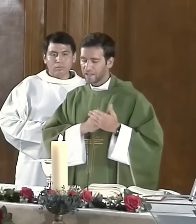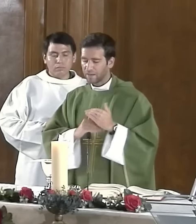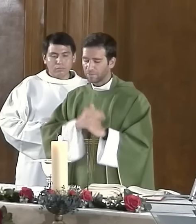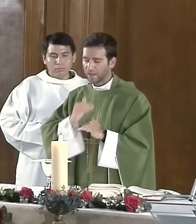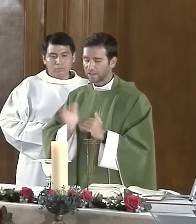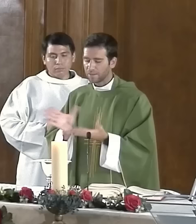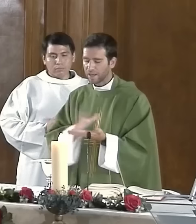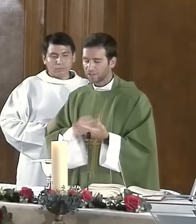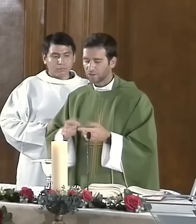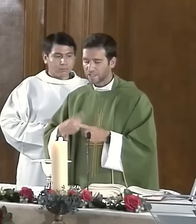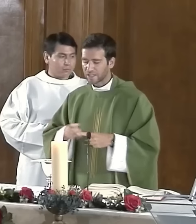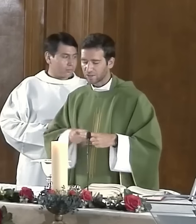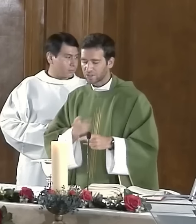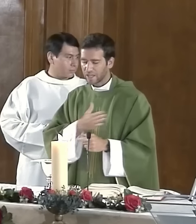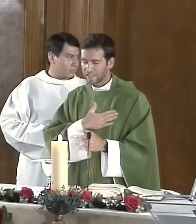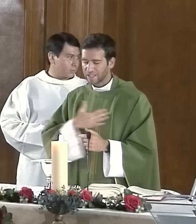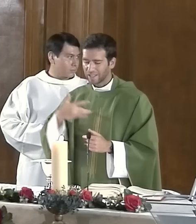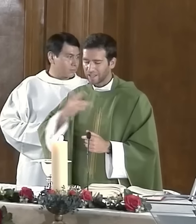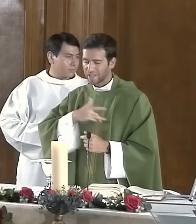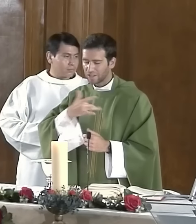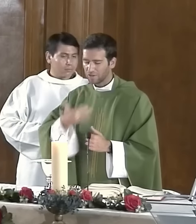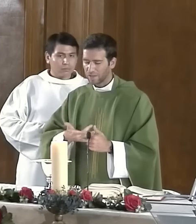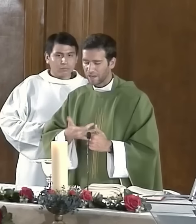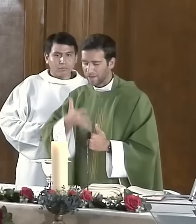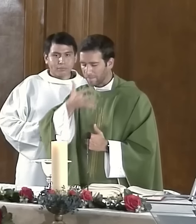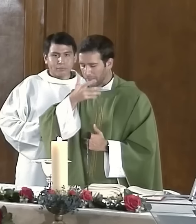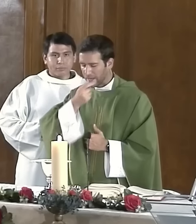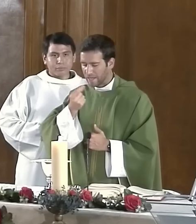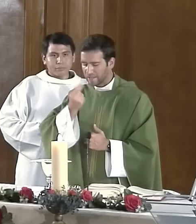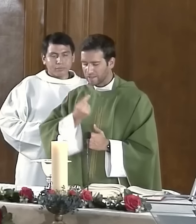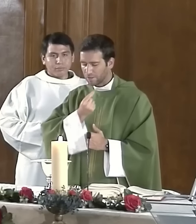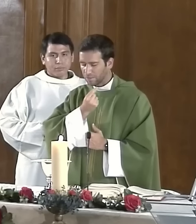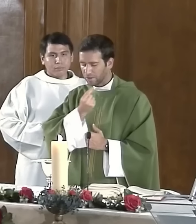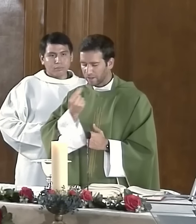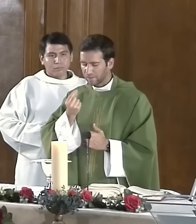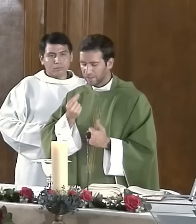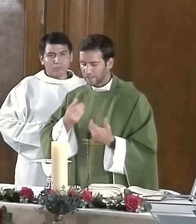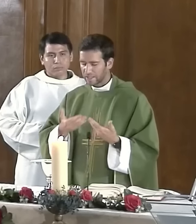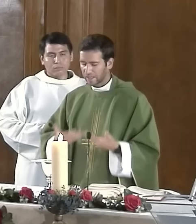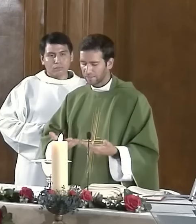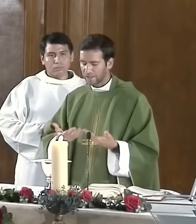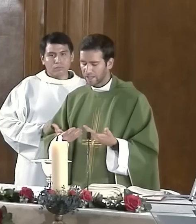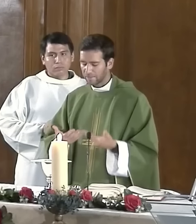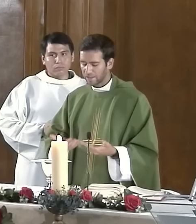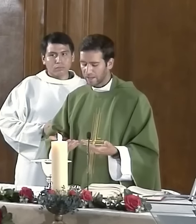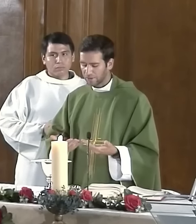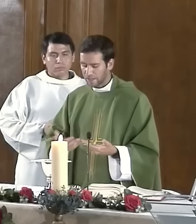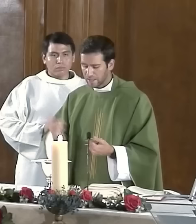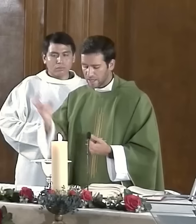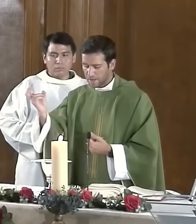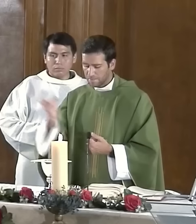por encima de todas las cosas y te deseo en mi alma. Si no puedo recibirte sacramentalmente ahora, ven al